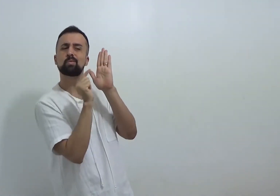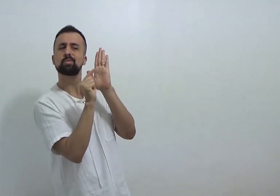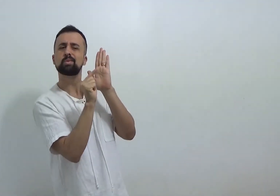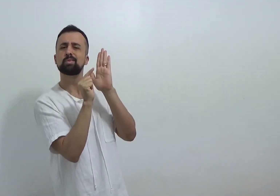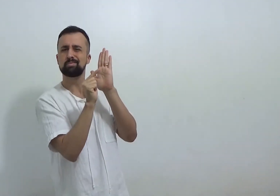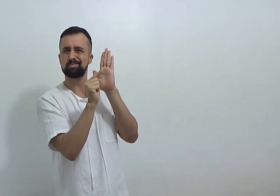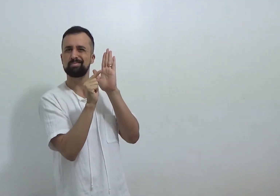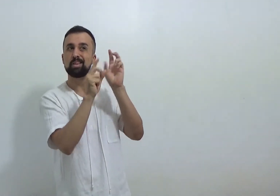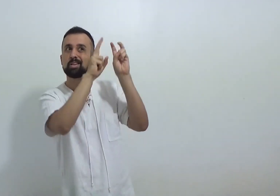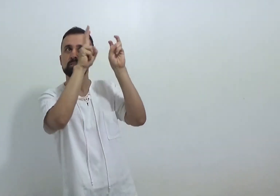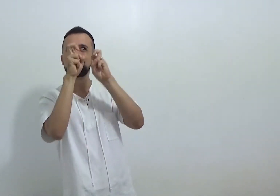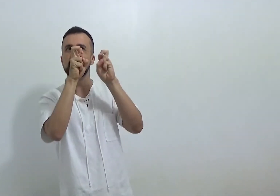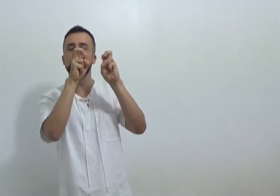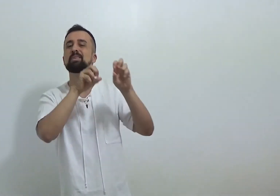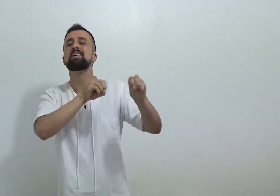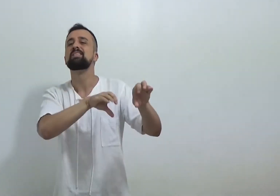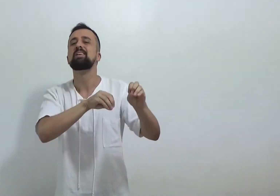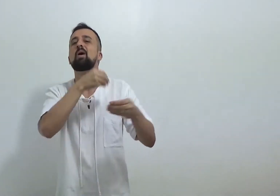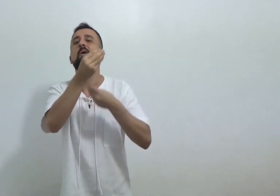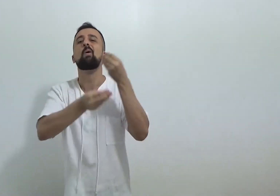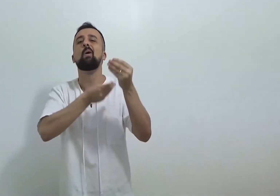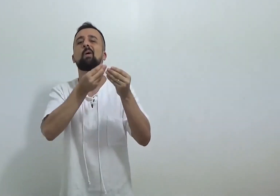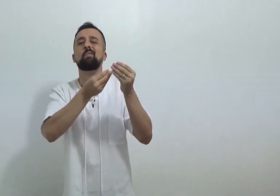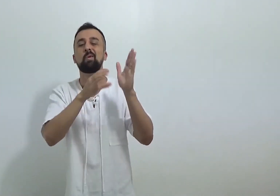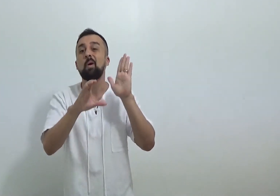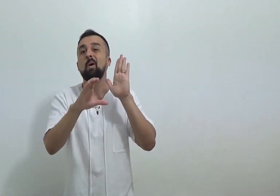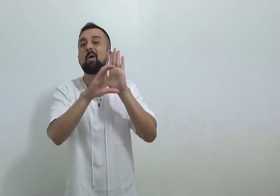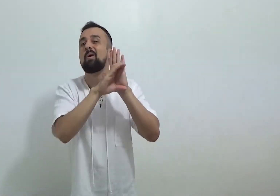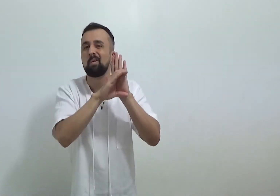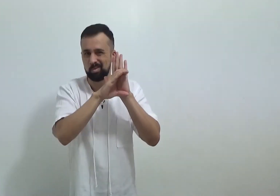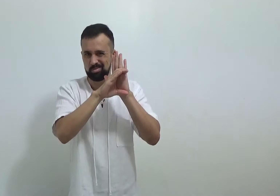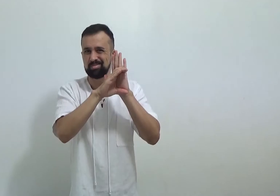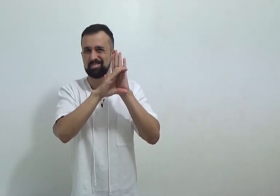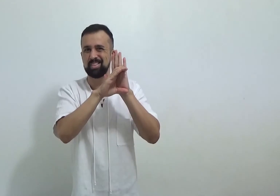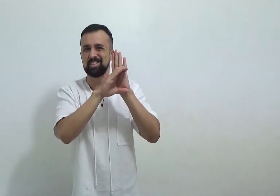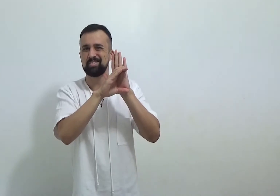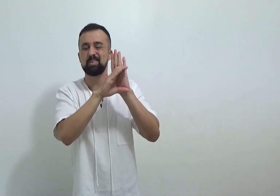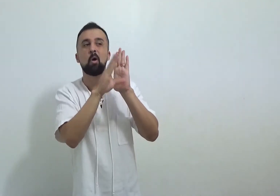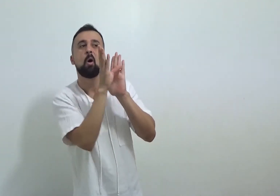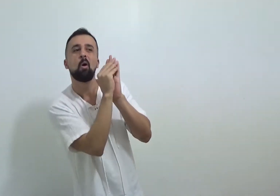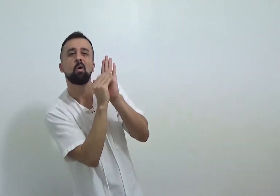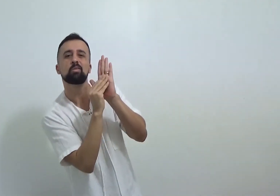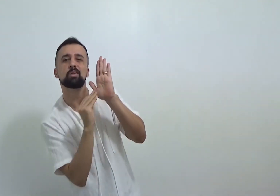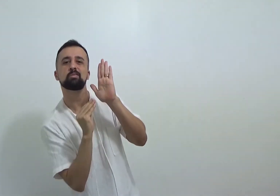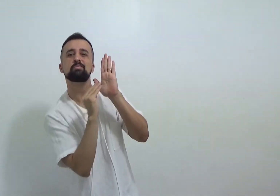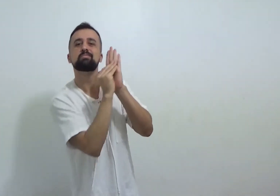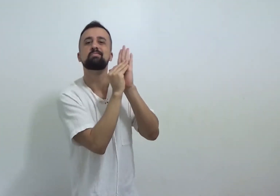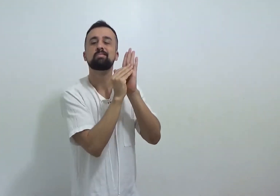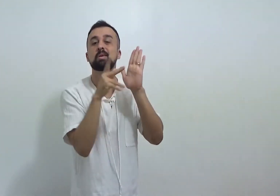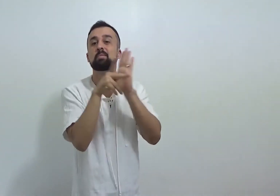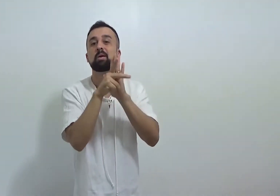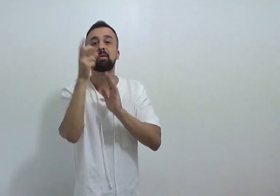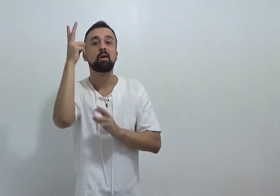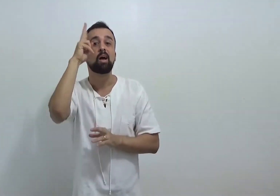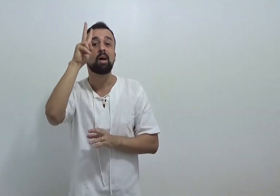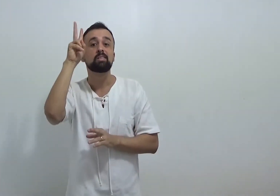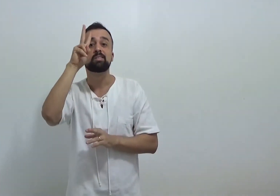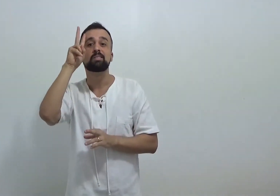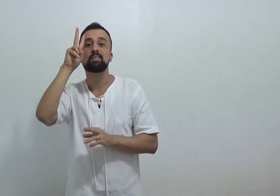Como esse conteúdo, esse tema é ensinado? Como o currículo aborda